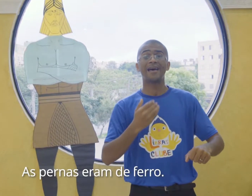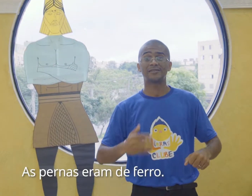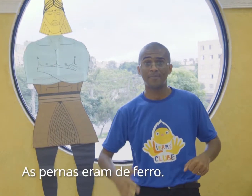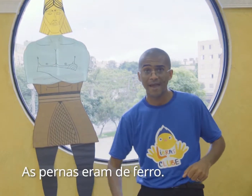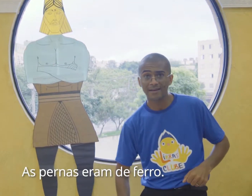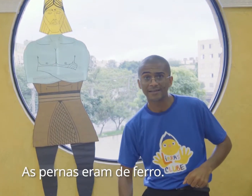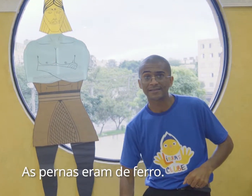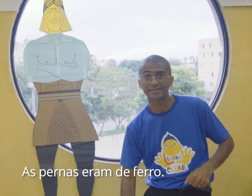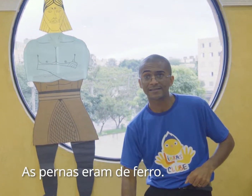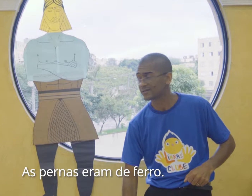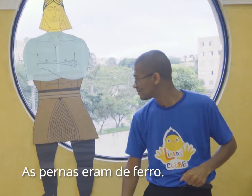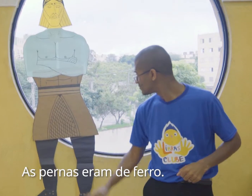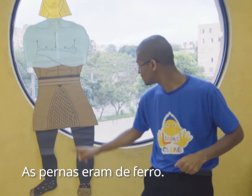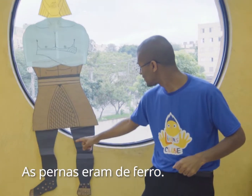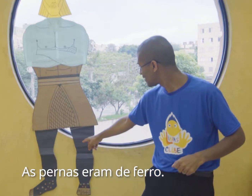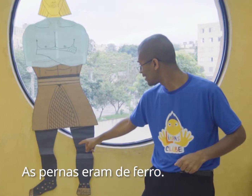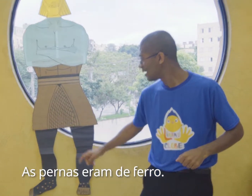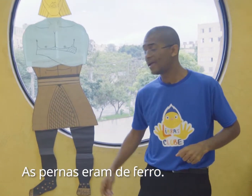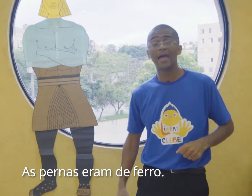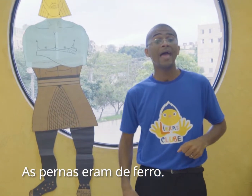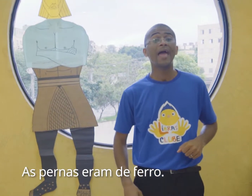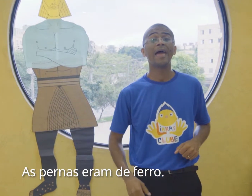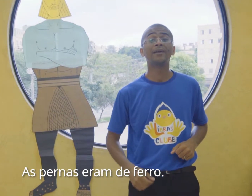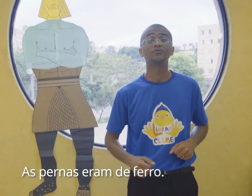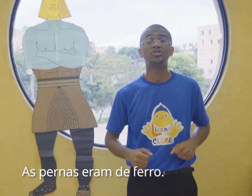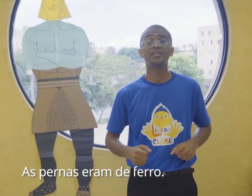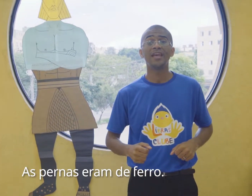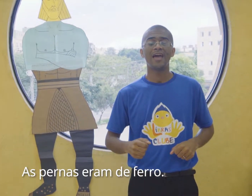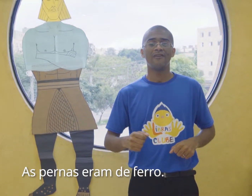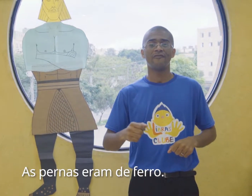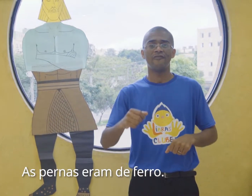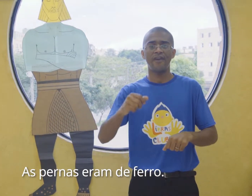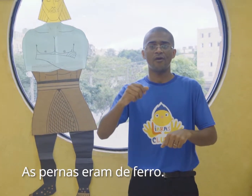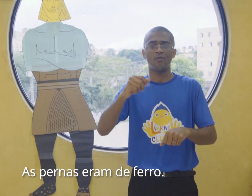as pernas eram de ferro